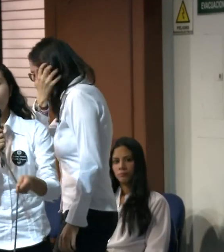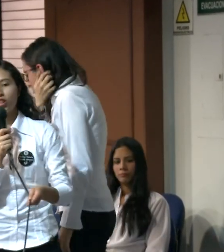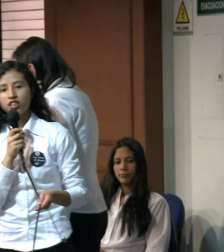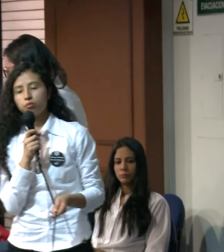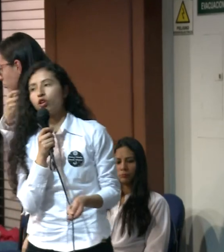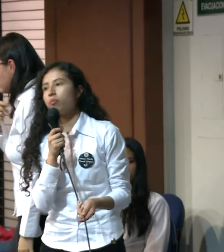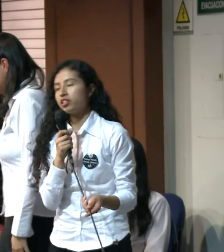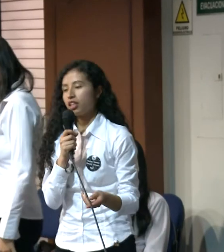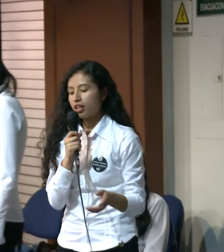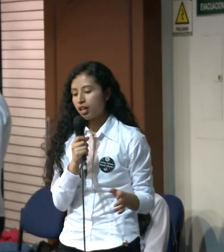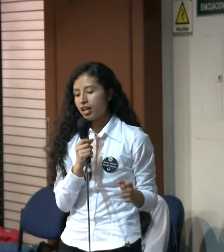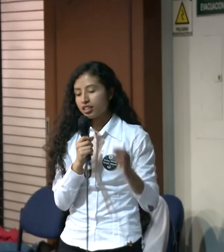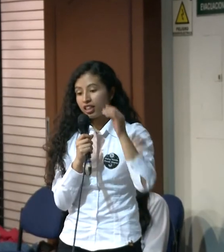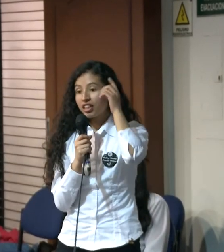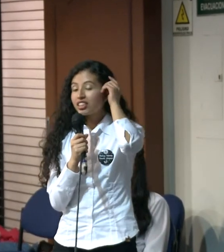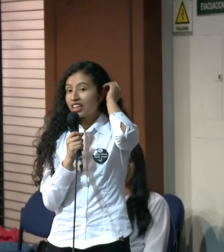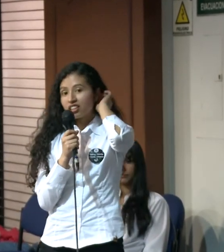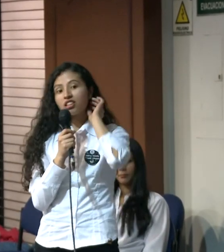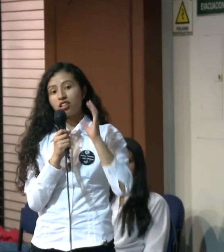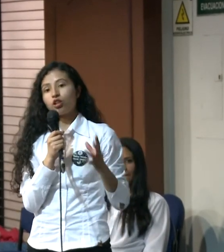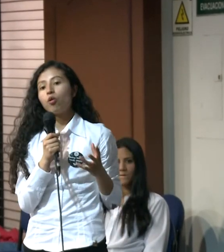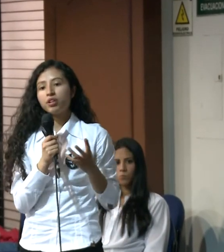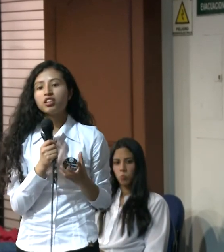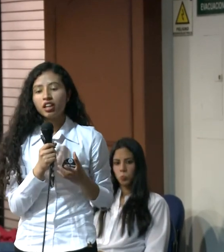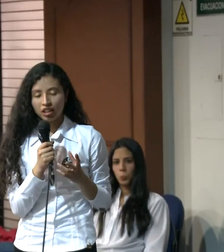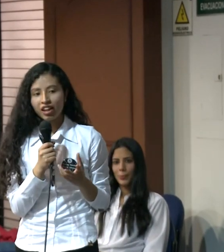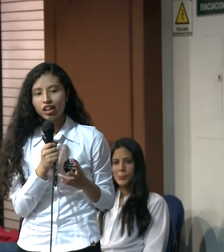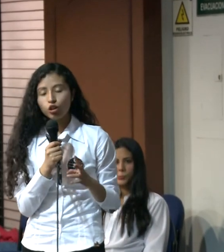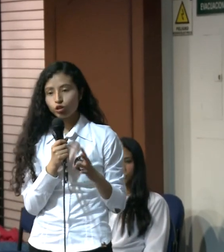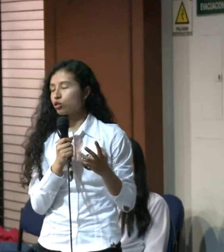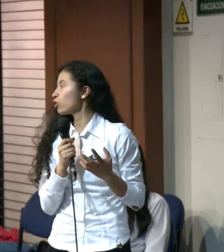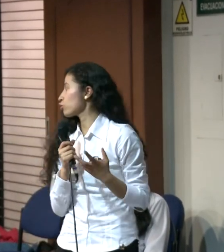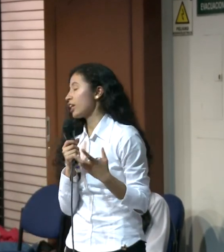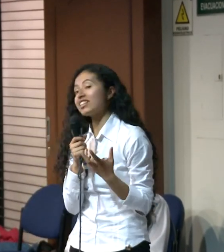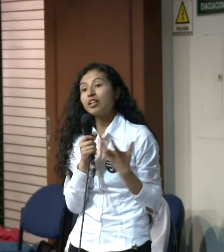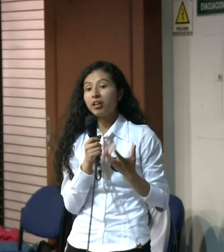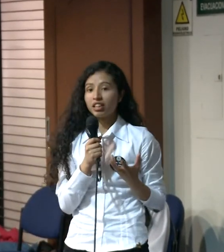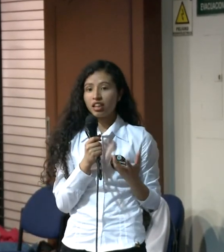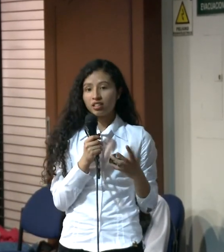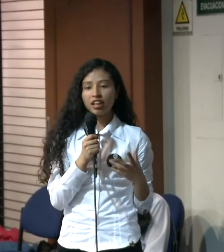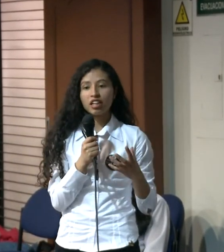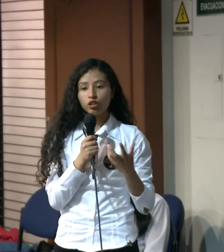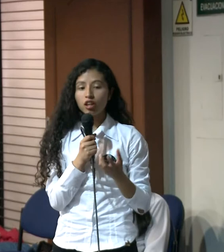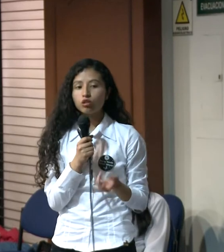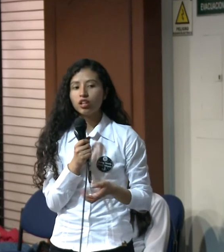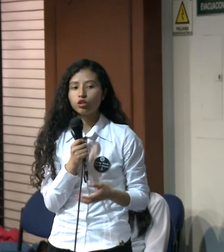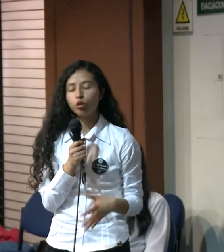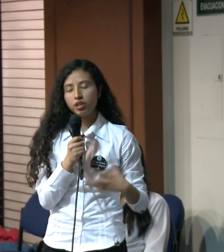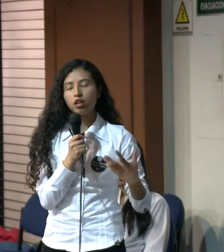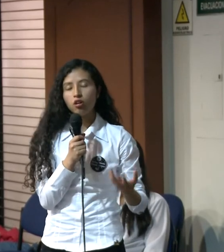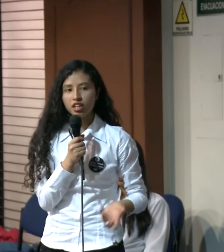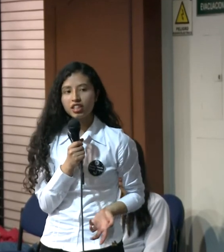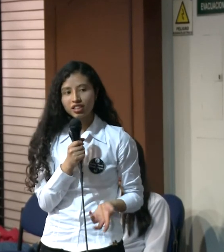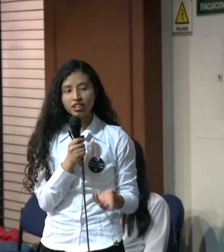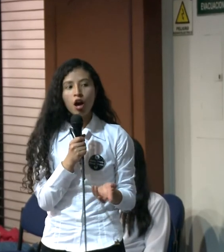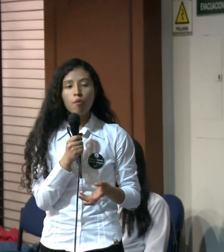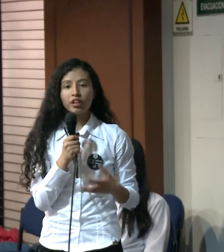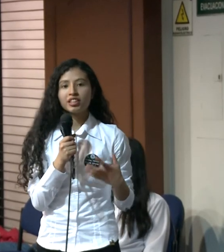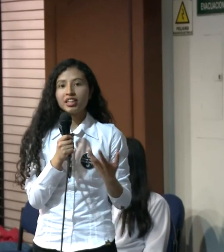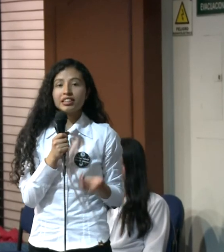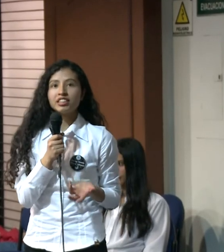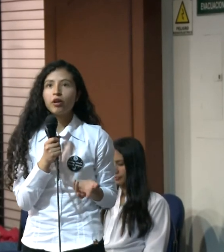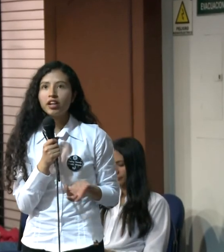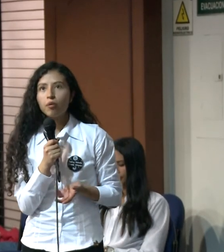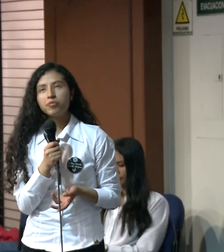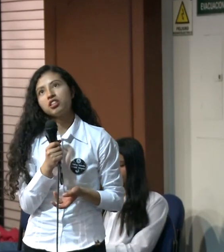Complementando un poco lo que dice mi compañera, sí es necesario comprender las temáticas relacionadas con la astronomía, con las ciencias,